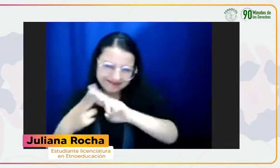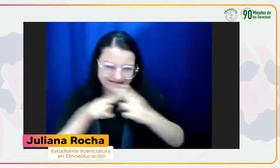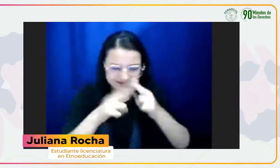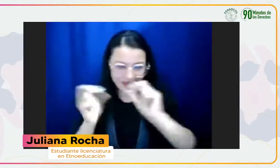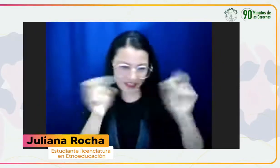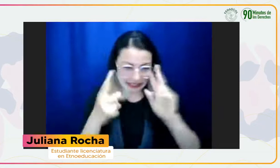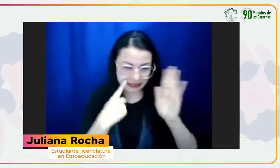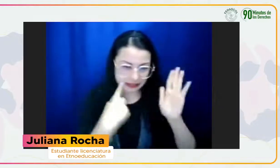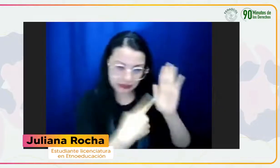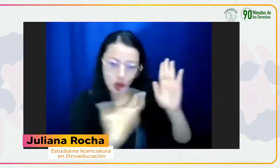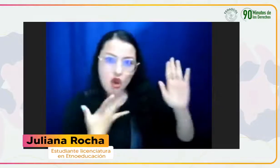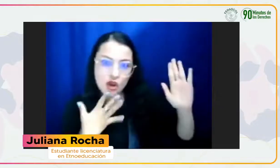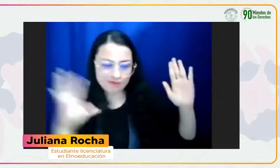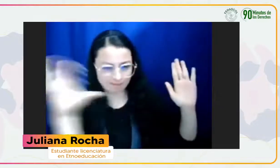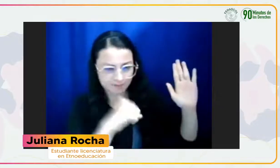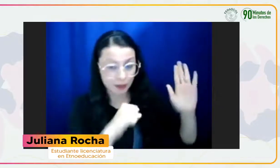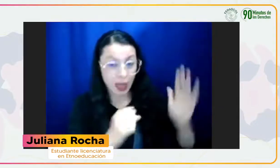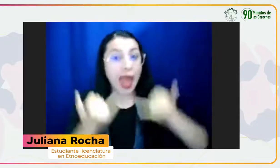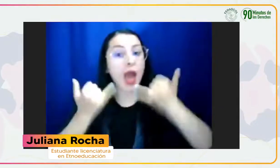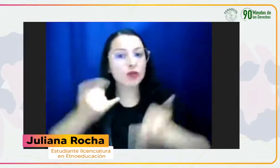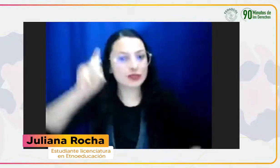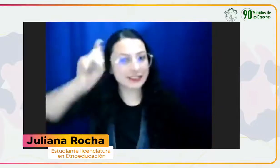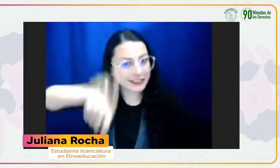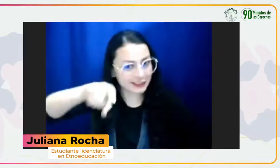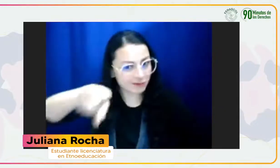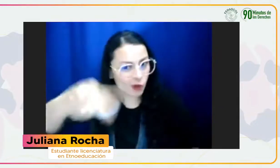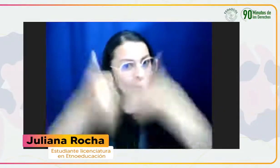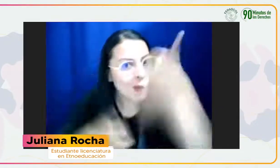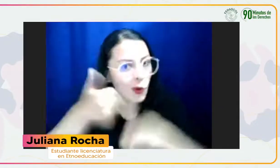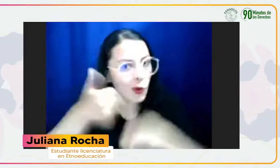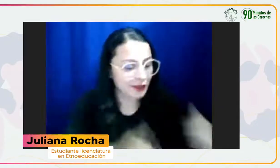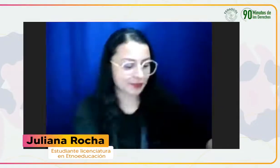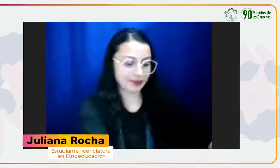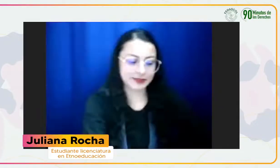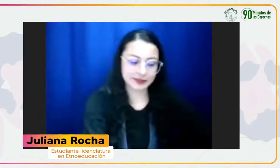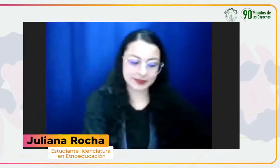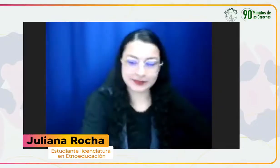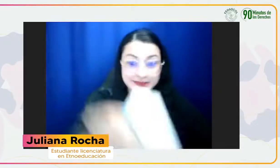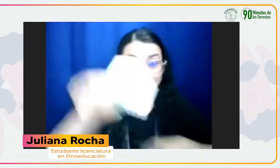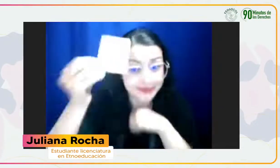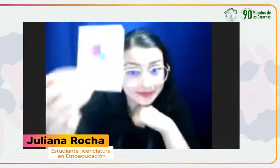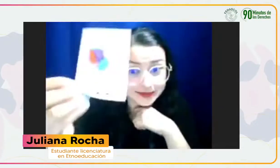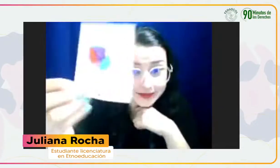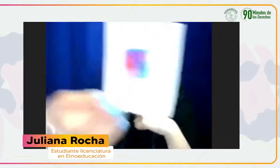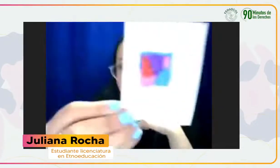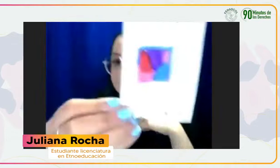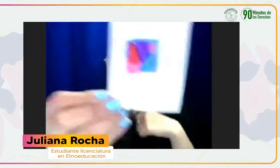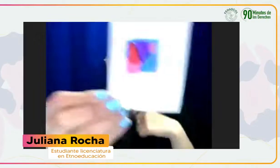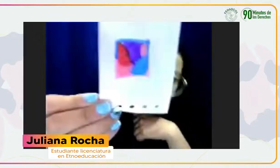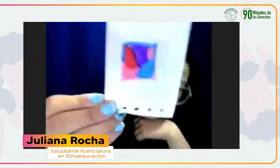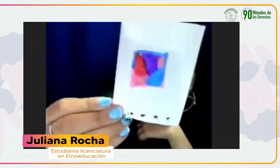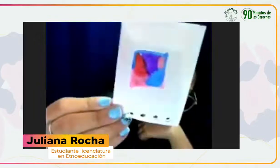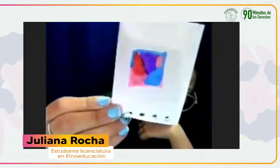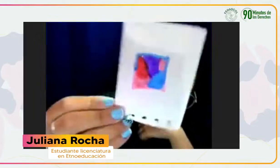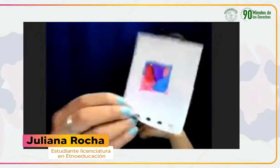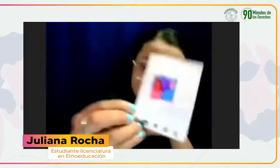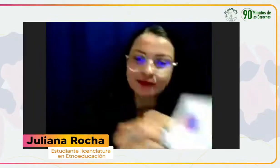los muestro, pues, ¿cómo se los muestro? Este se puede relacionar con los colores. Por ejemplo, este.